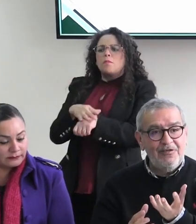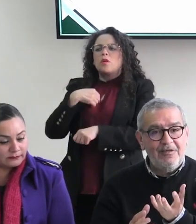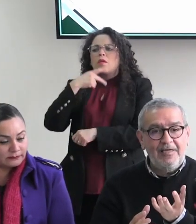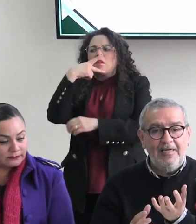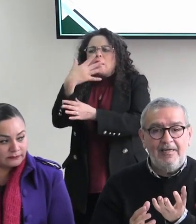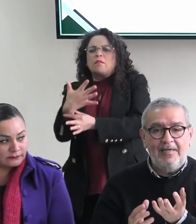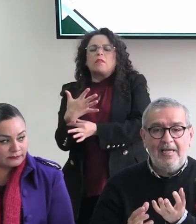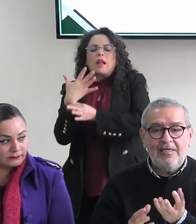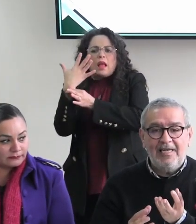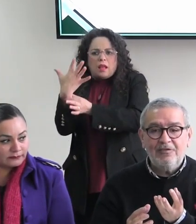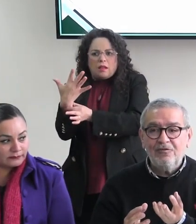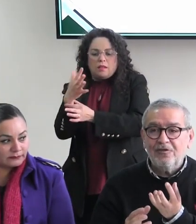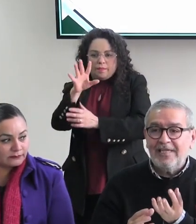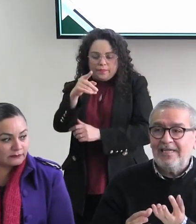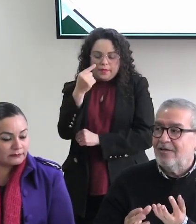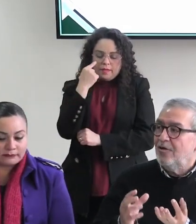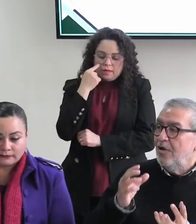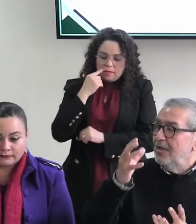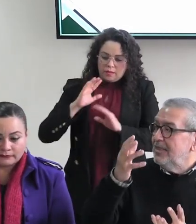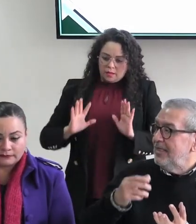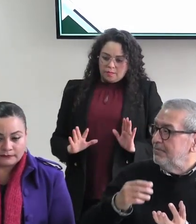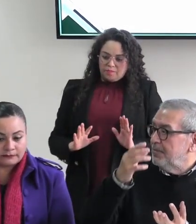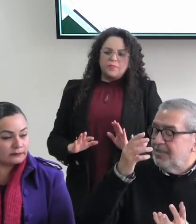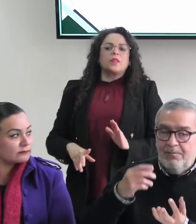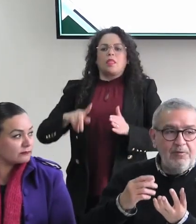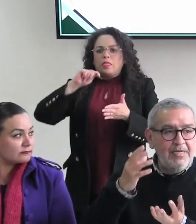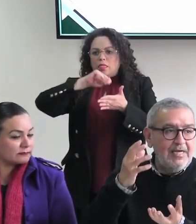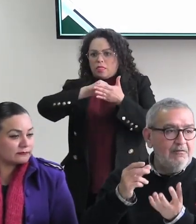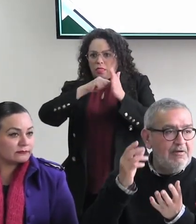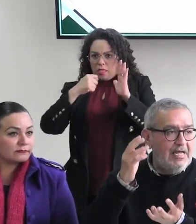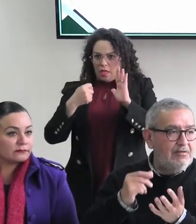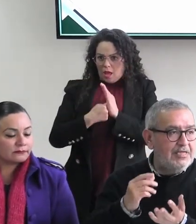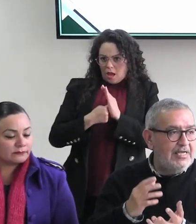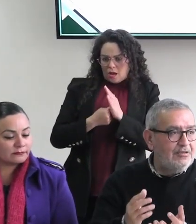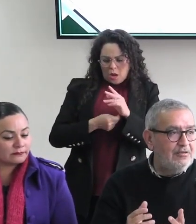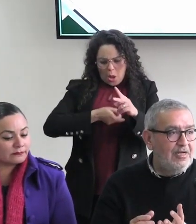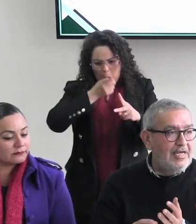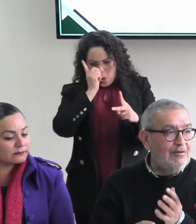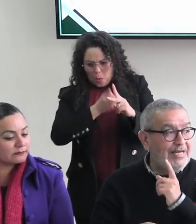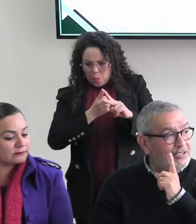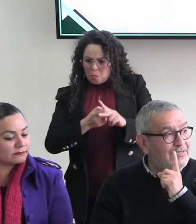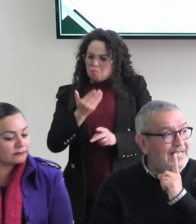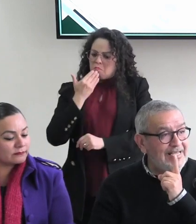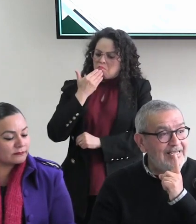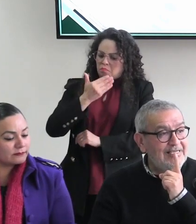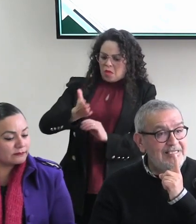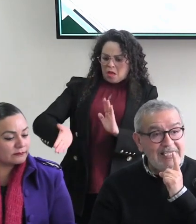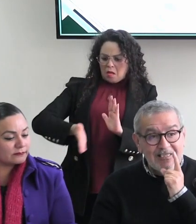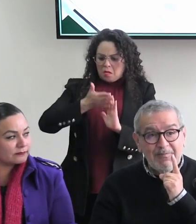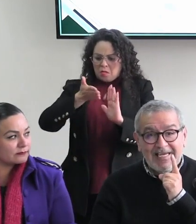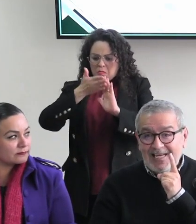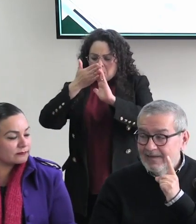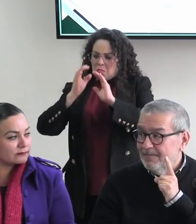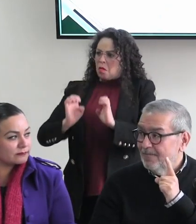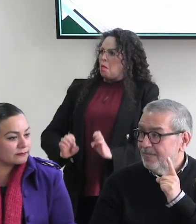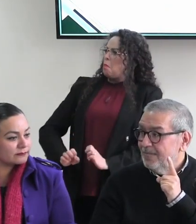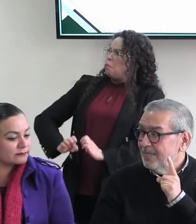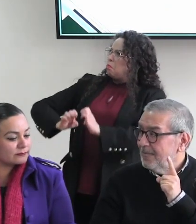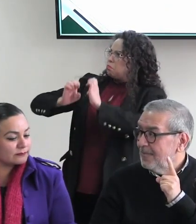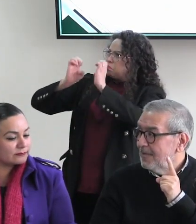la visión, el asunto técnico, sí, está muy bien calculado y se hizo en una zona